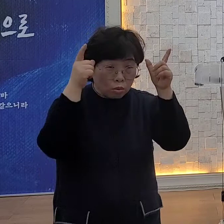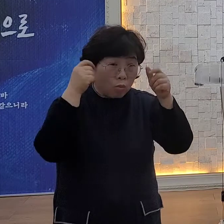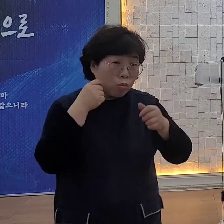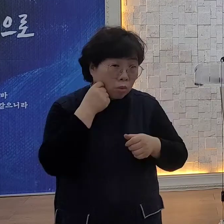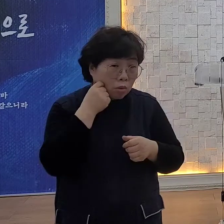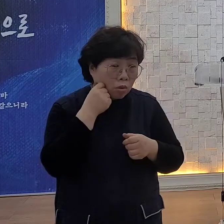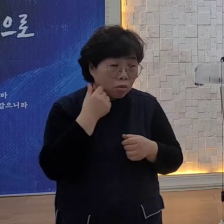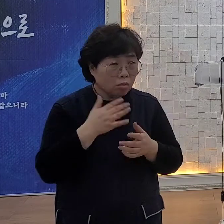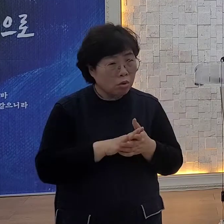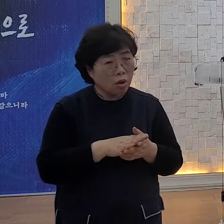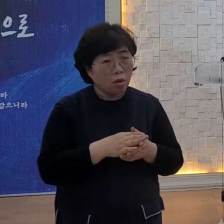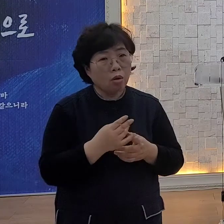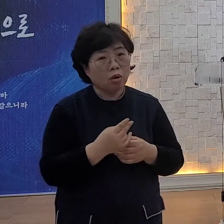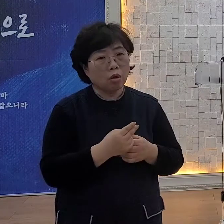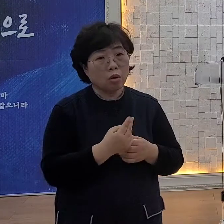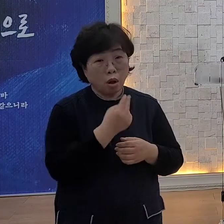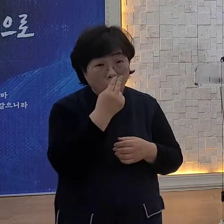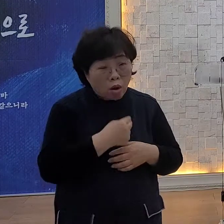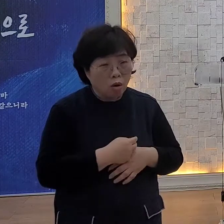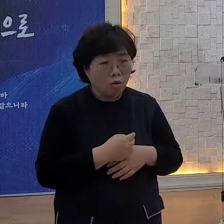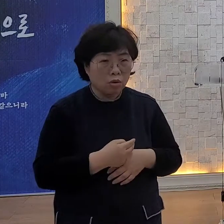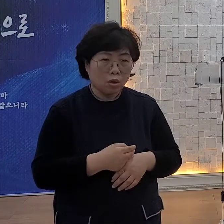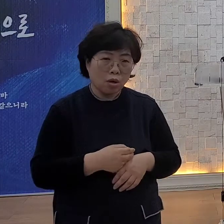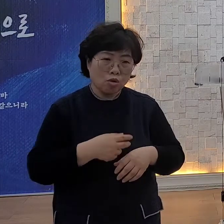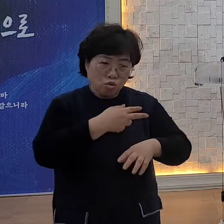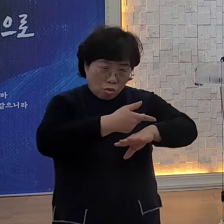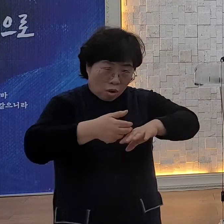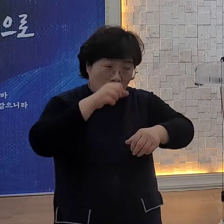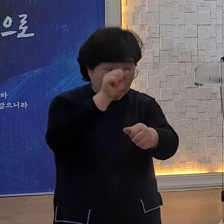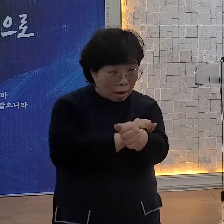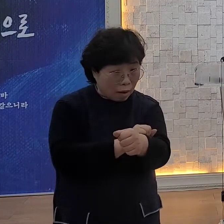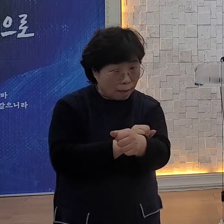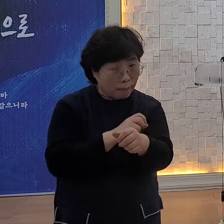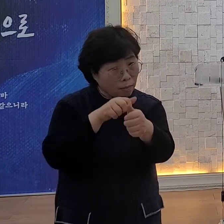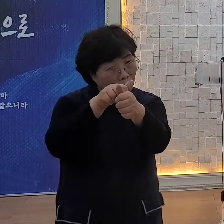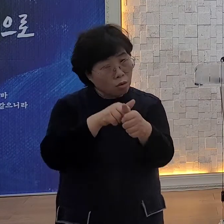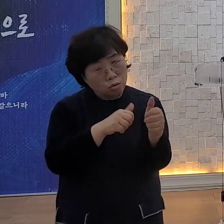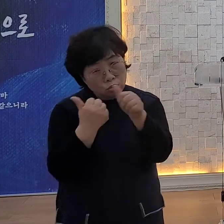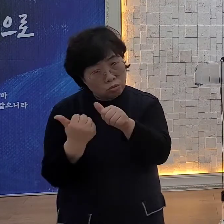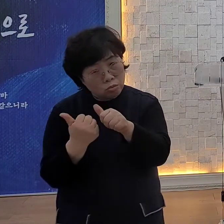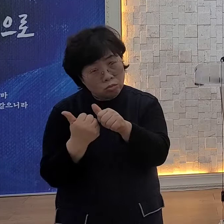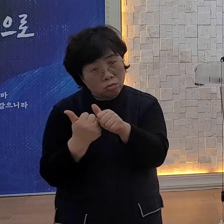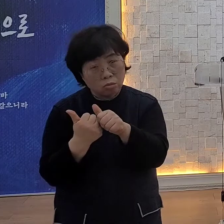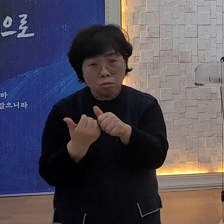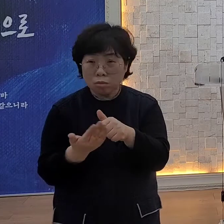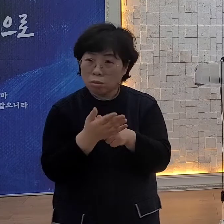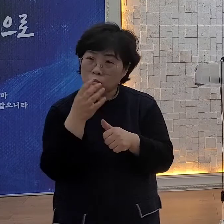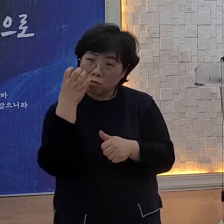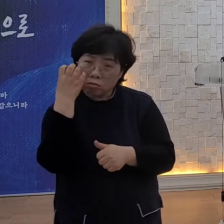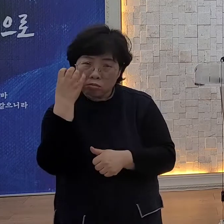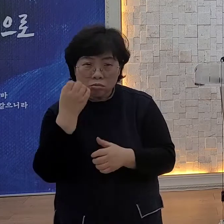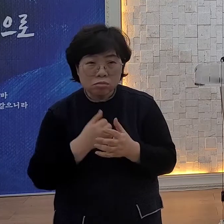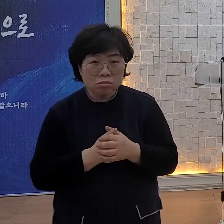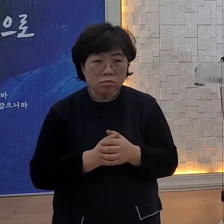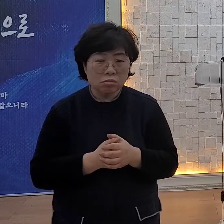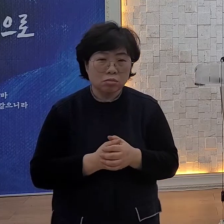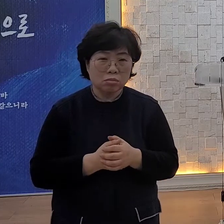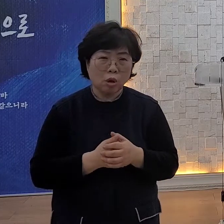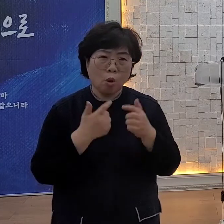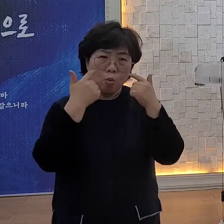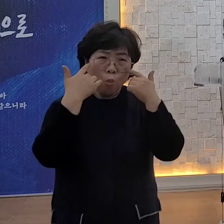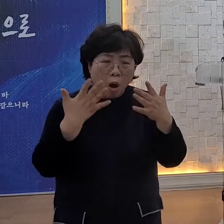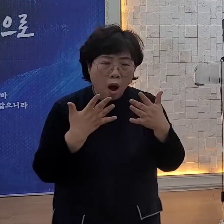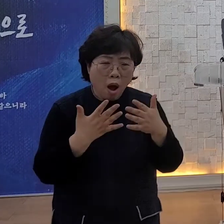소는 살고 수영 더 잘하는 말은 죽을까? 여러분 궁금하지 않으세요?